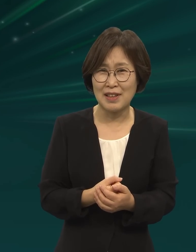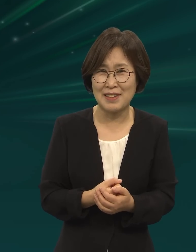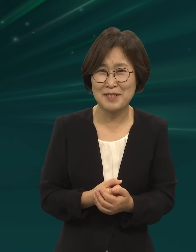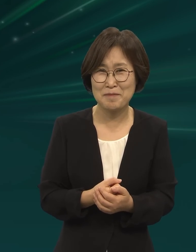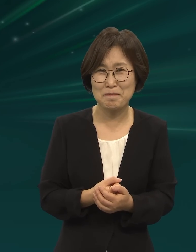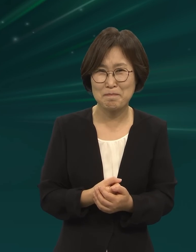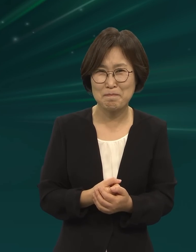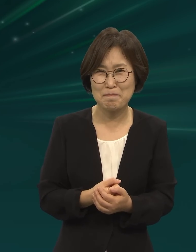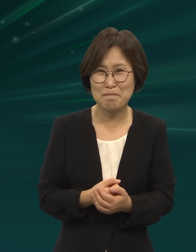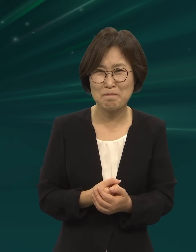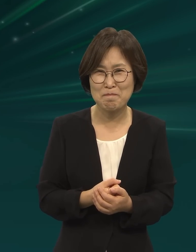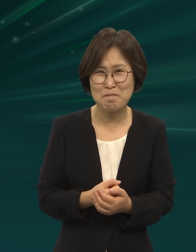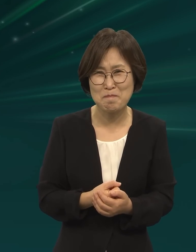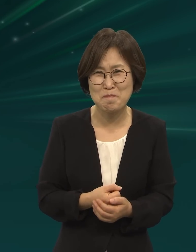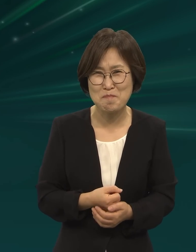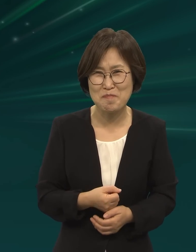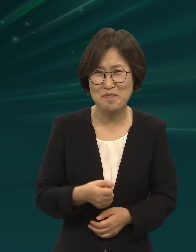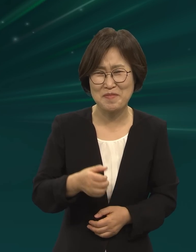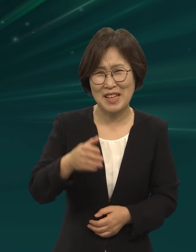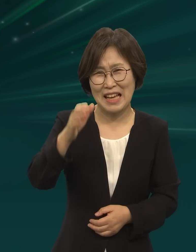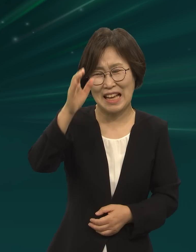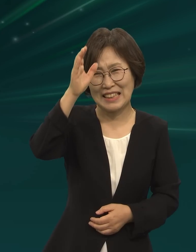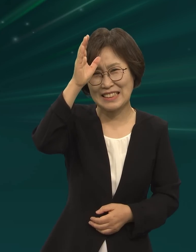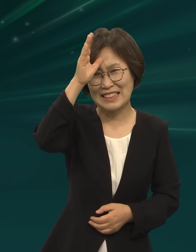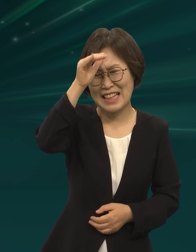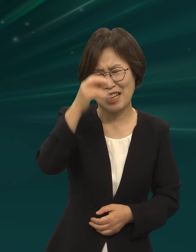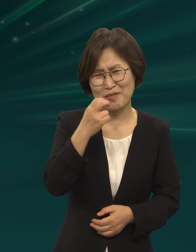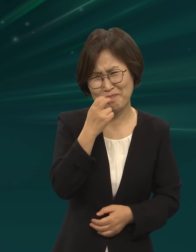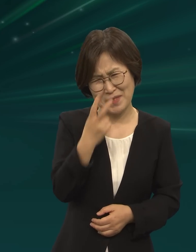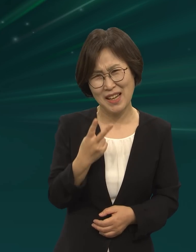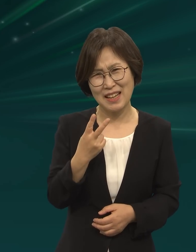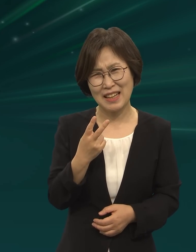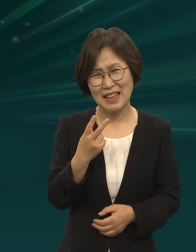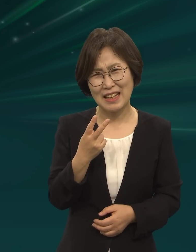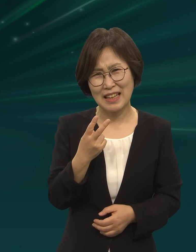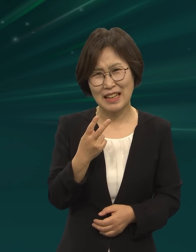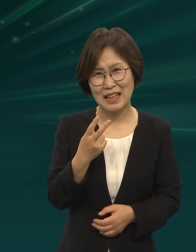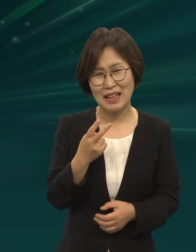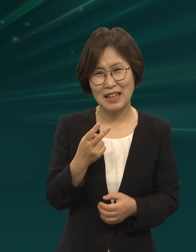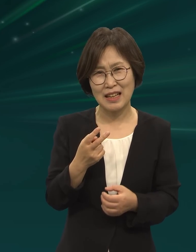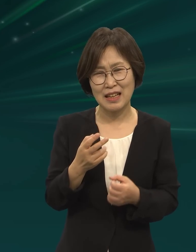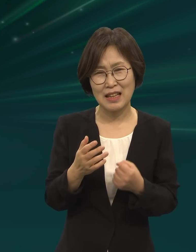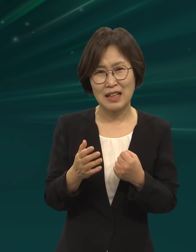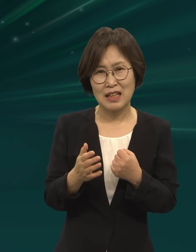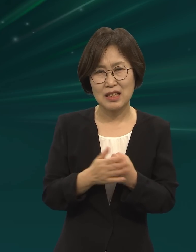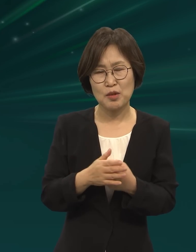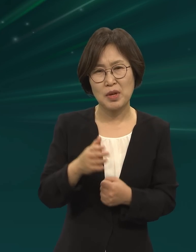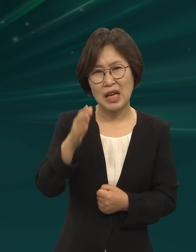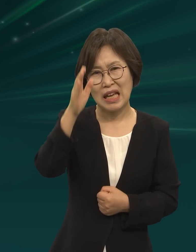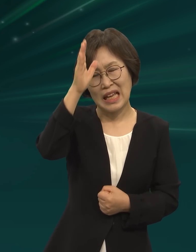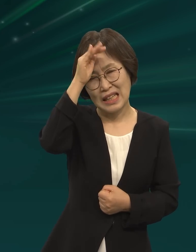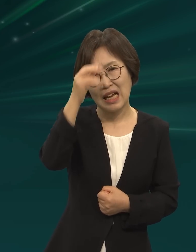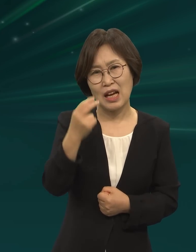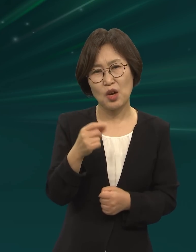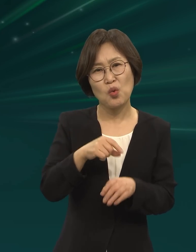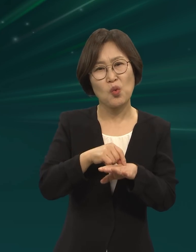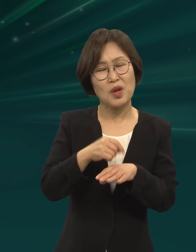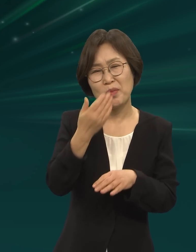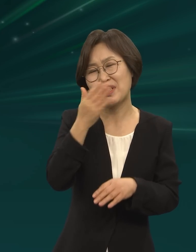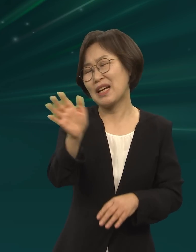심해서 3개월 동안 저는 거기 닭고기를 싫어했습니다. 먹지 않았습니다.